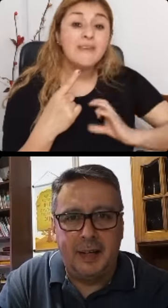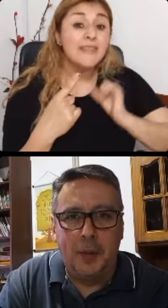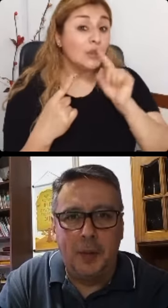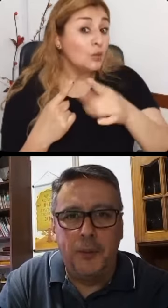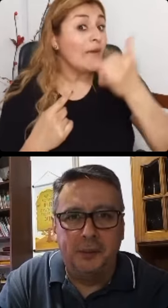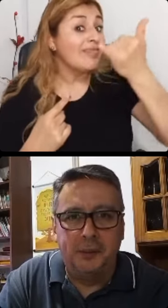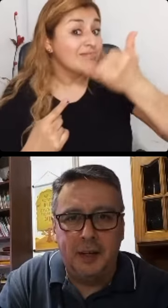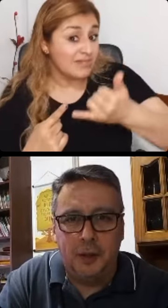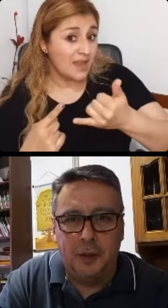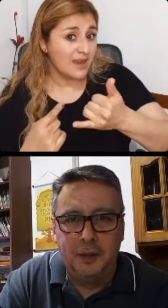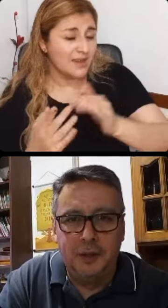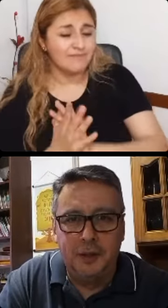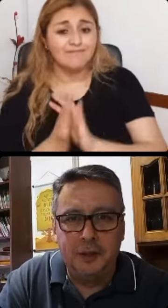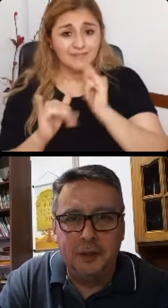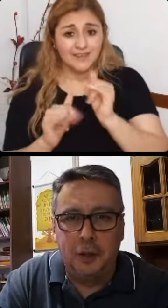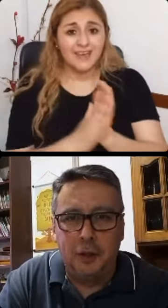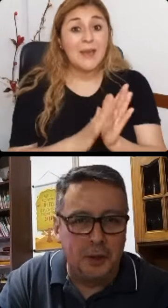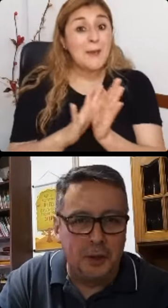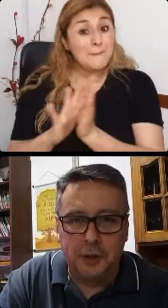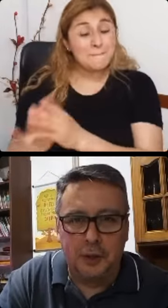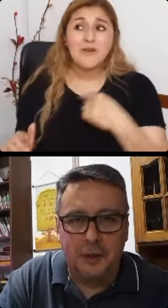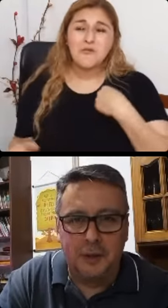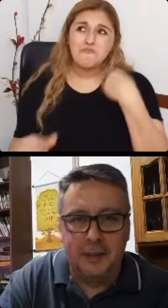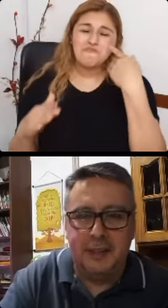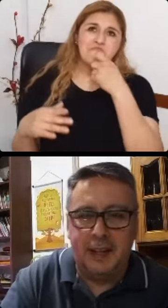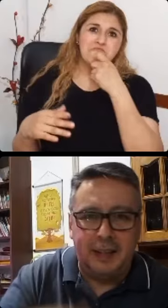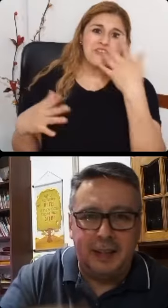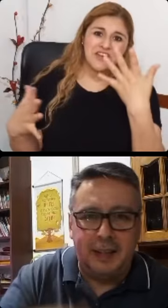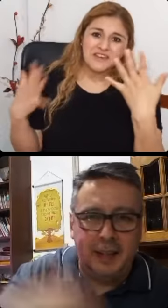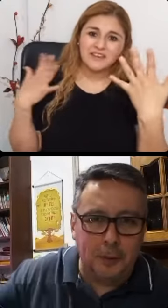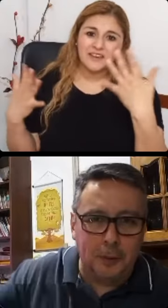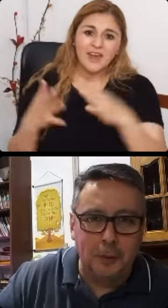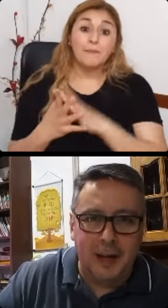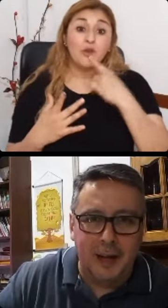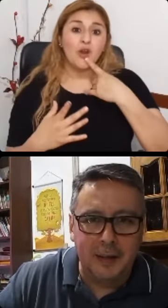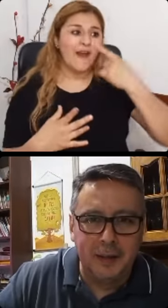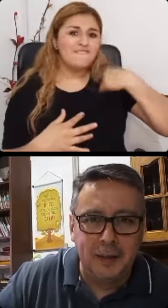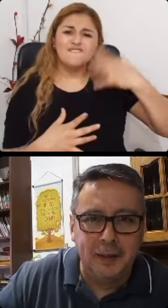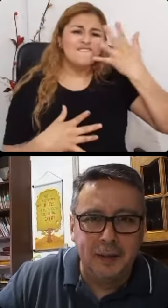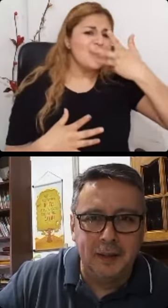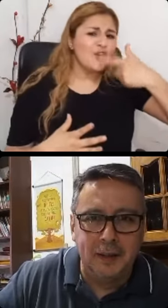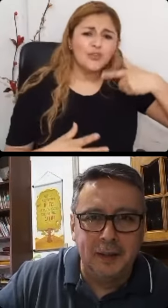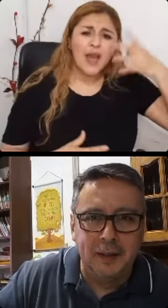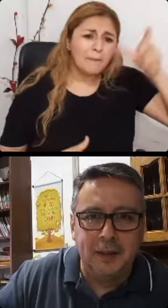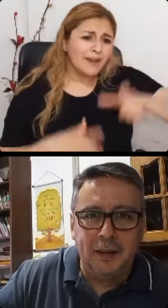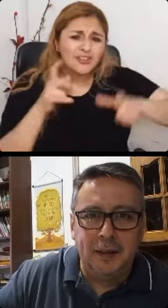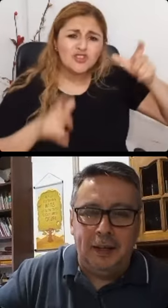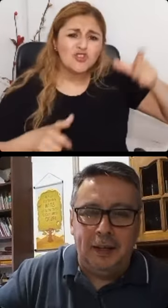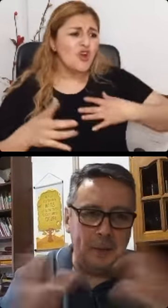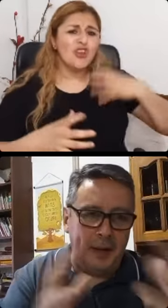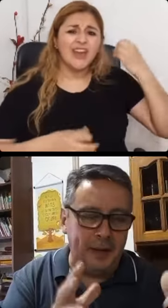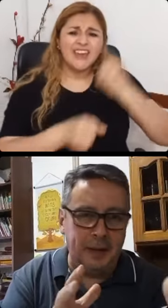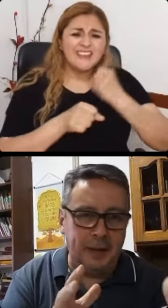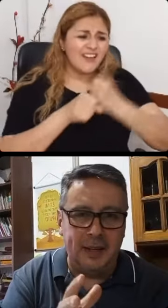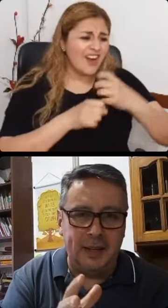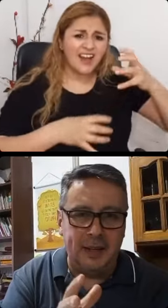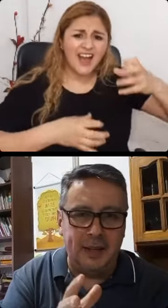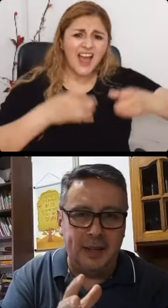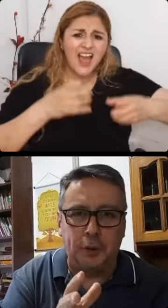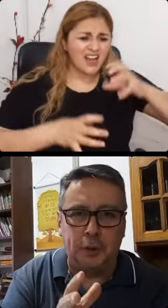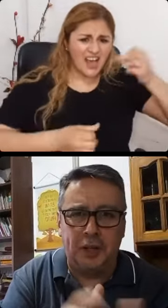que agarran un auto viejo todo roto está tirado en algún lugar y lo ven